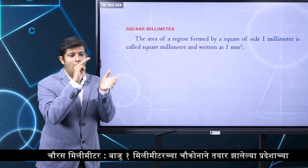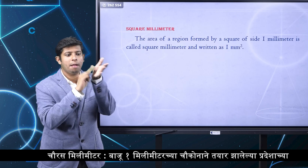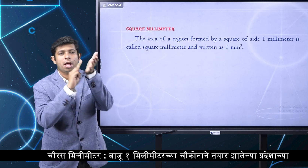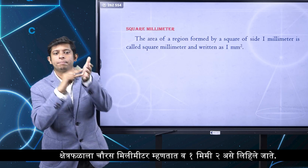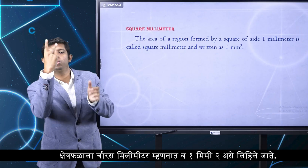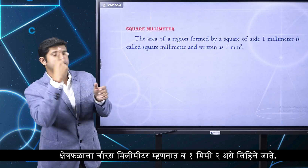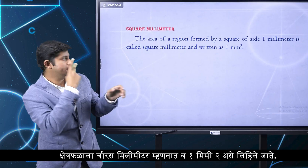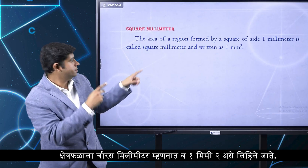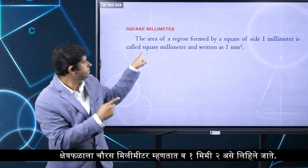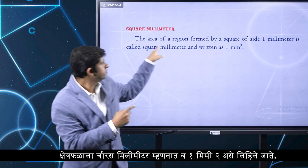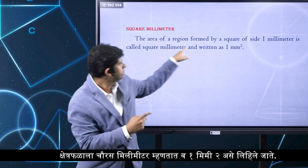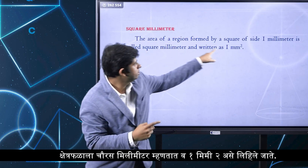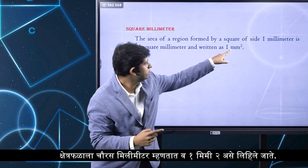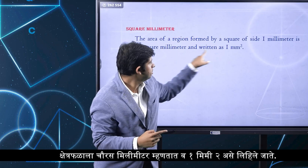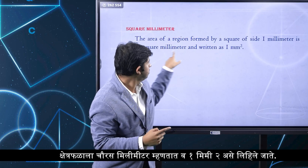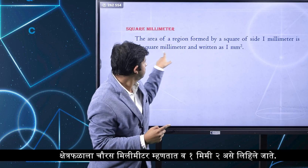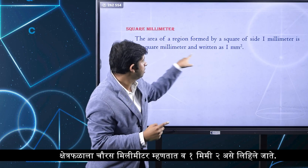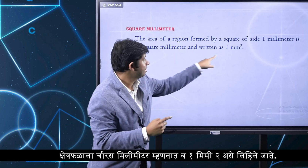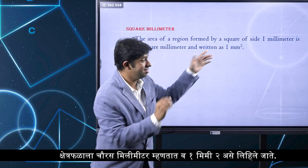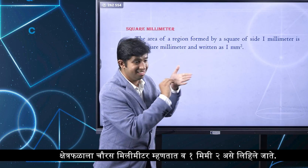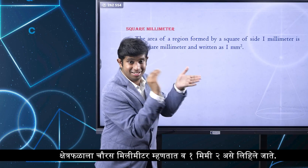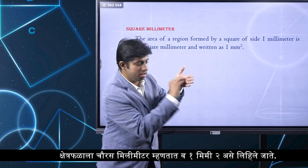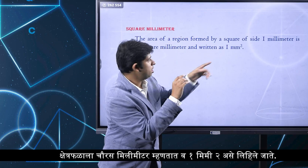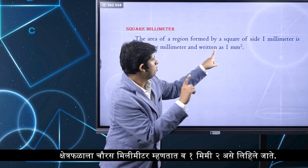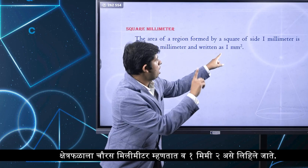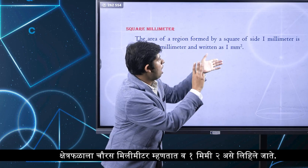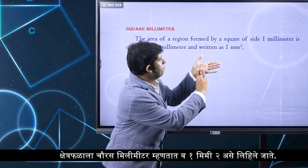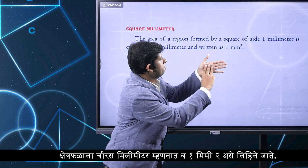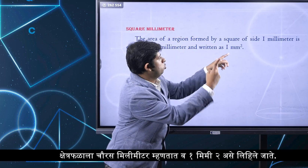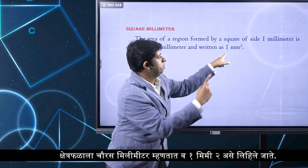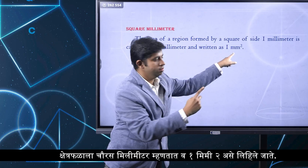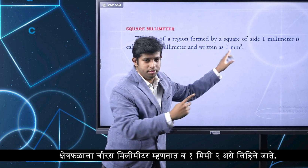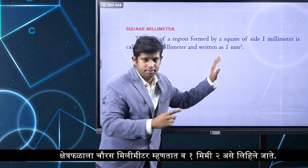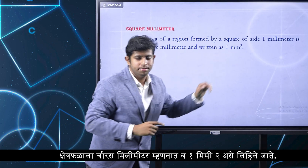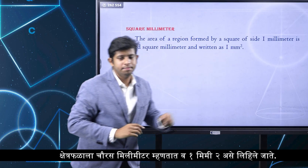प्रदेशाच्या क्षेत्रफळाला चौरस मिलीमीटर म्हणतात व 1 मिमी 2 असे लिहिले जाते।